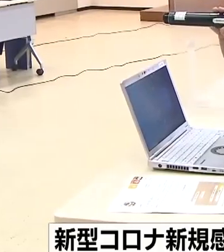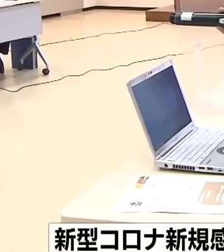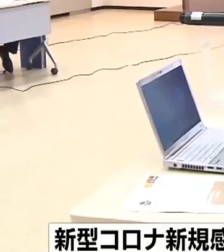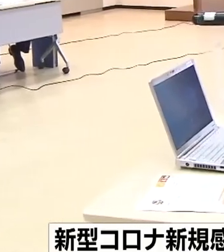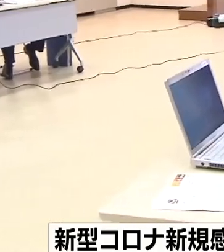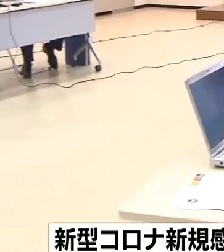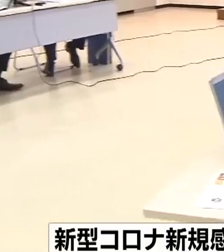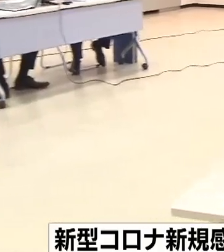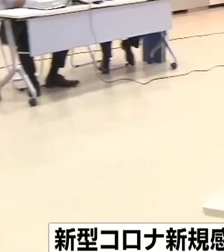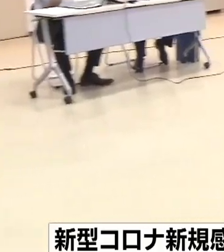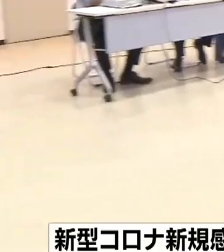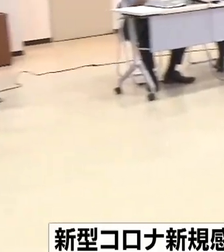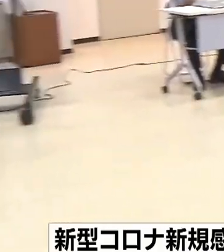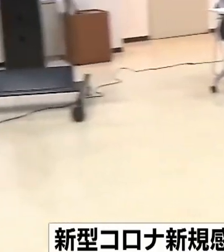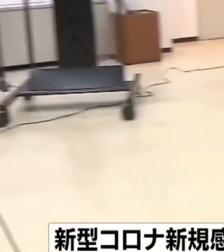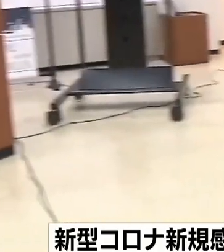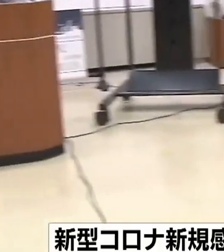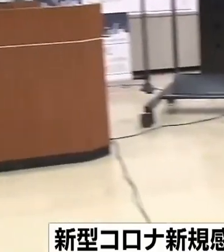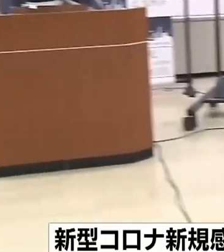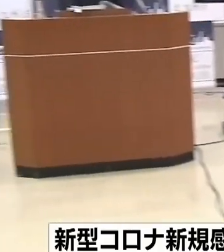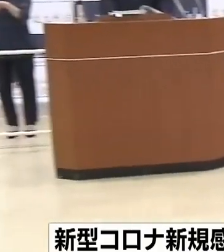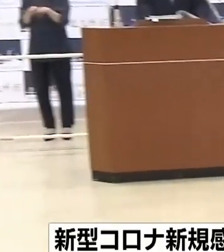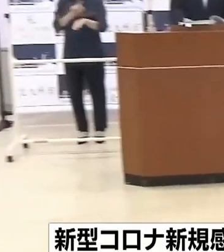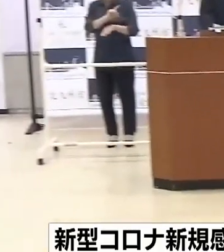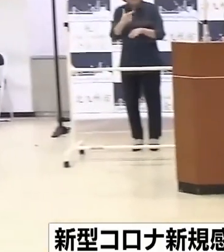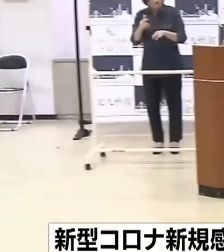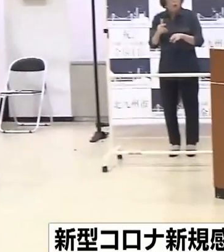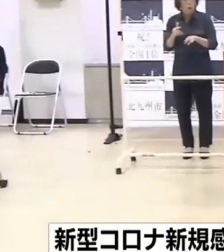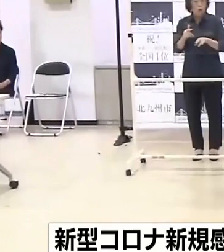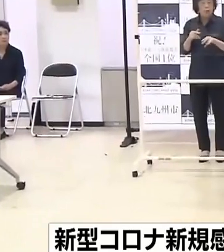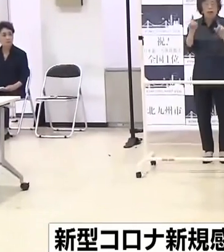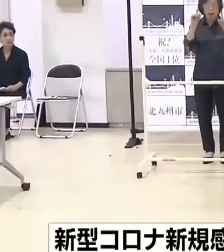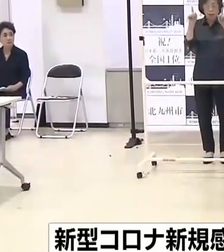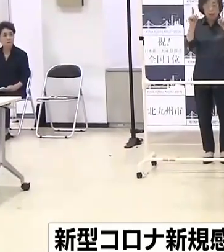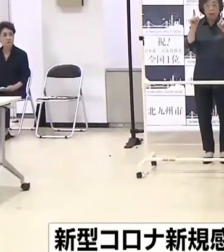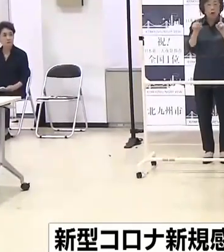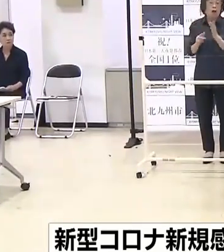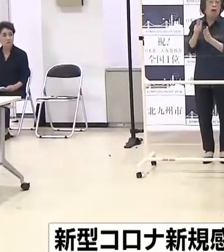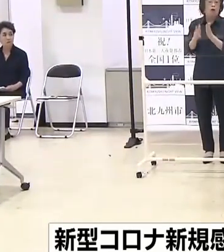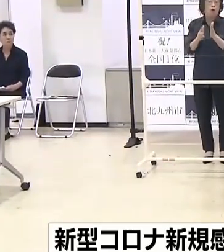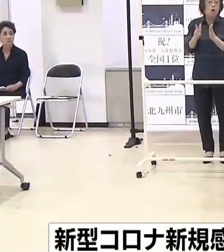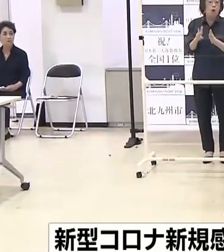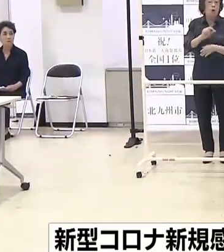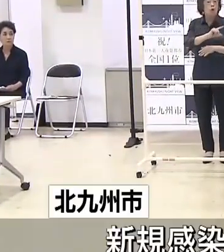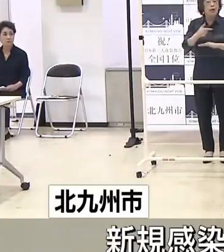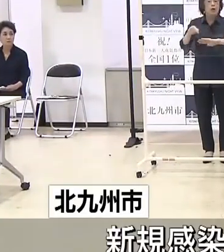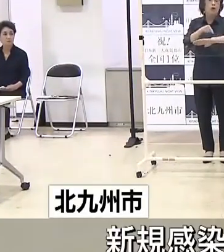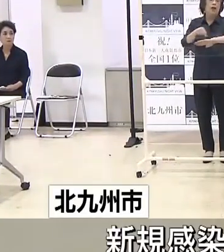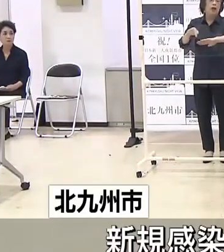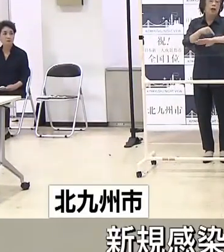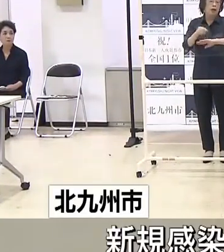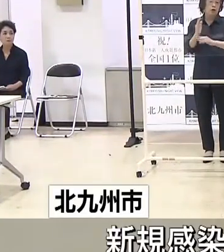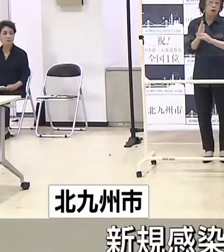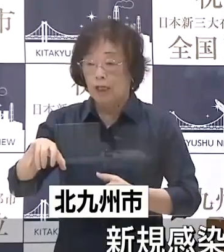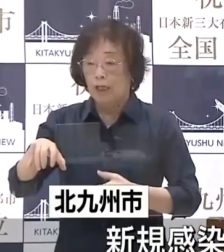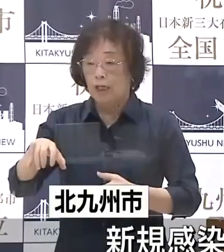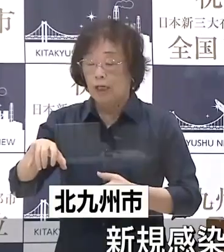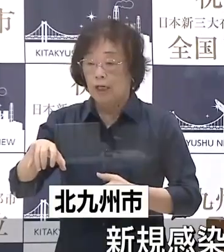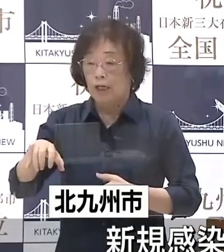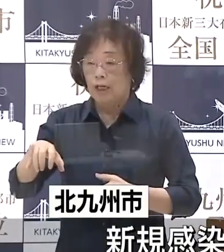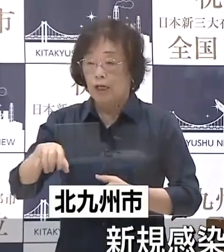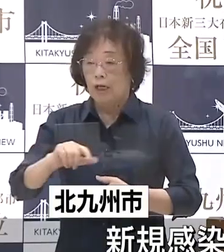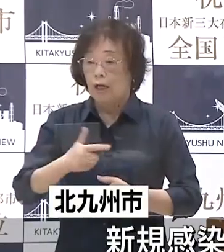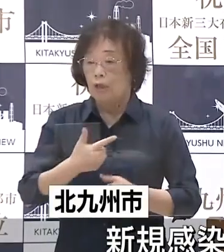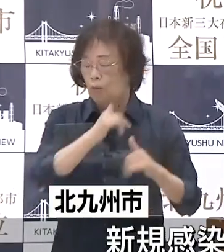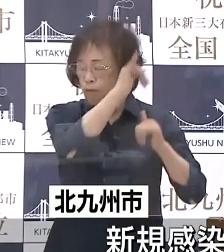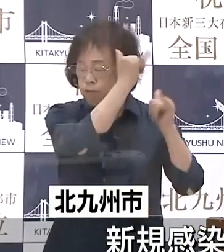北九州市では昨日新たに334人の新規感染者が確認されました。300人を超えるのは